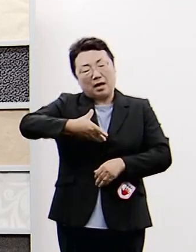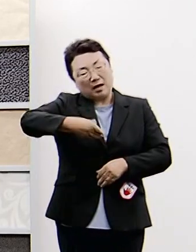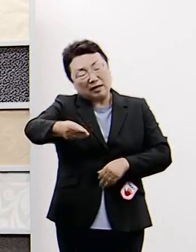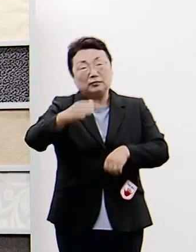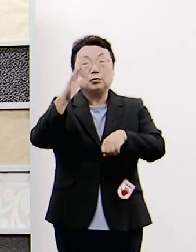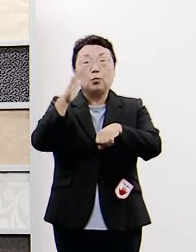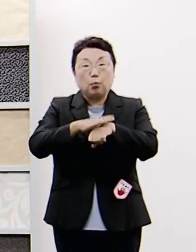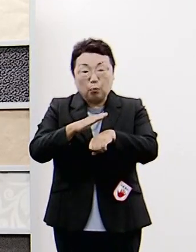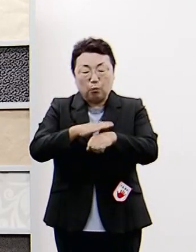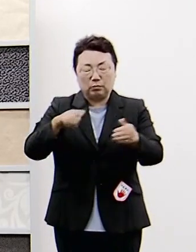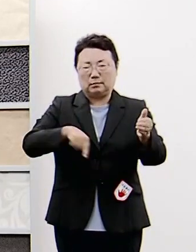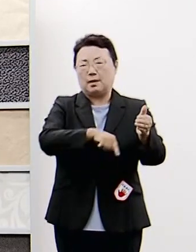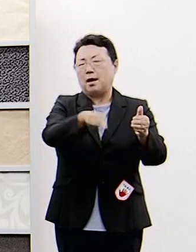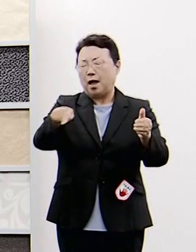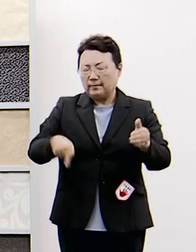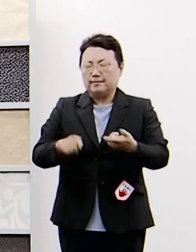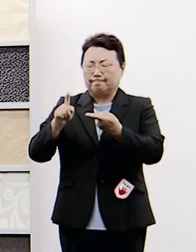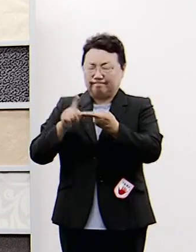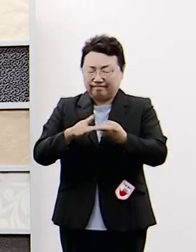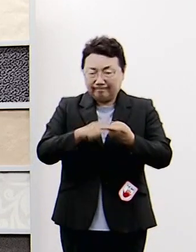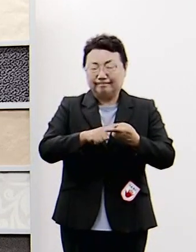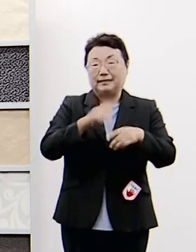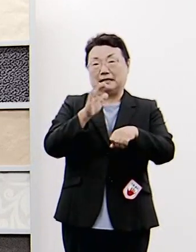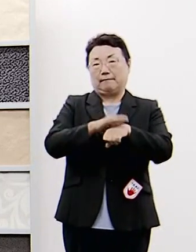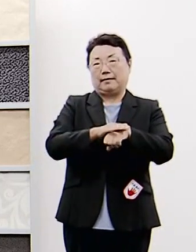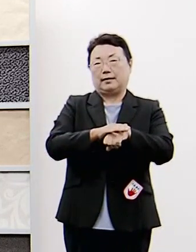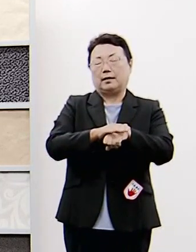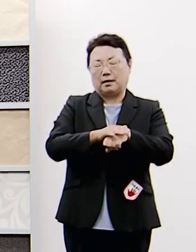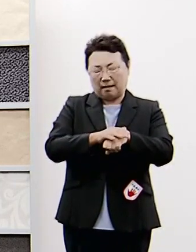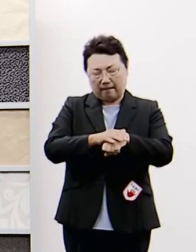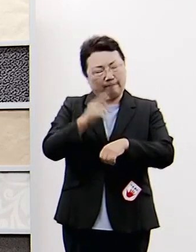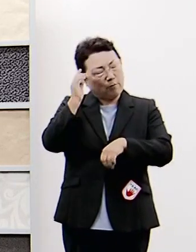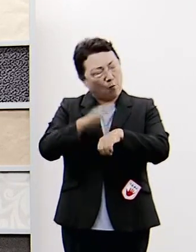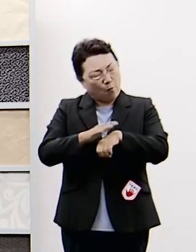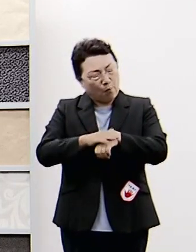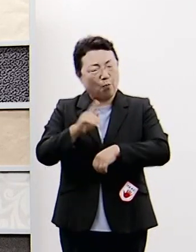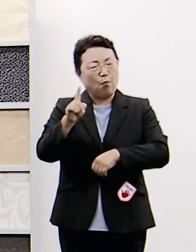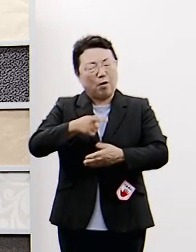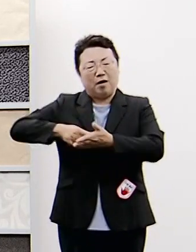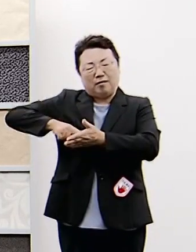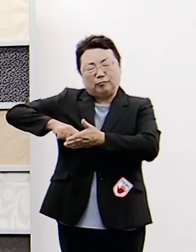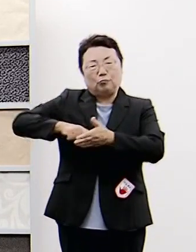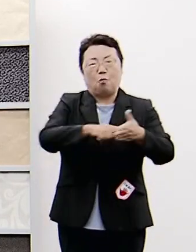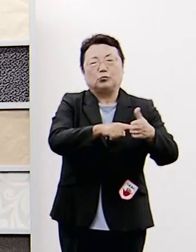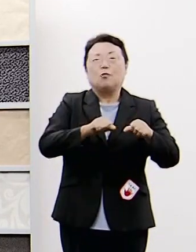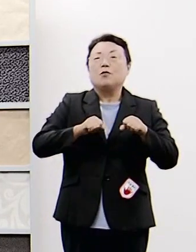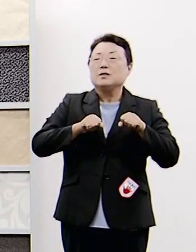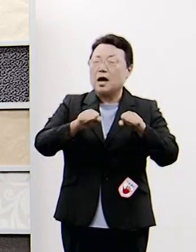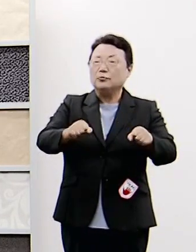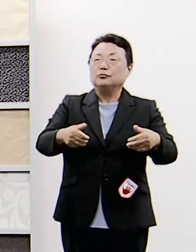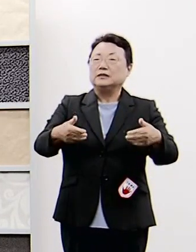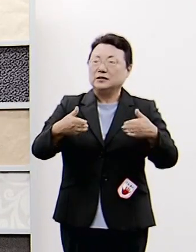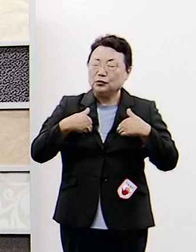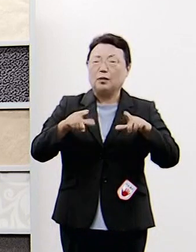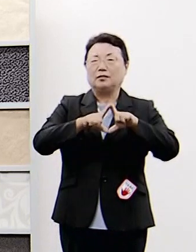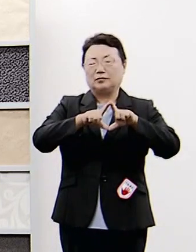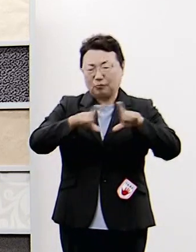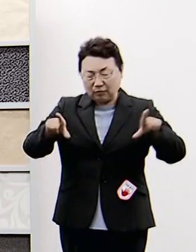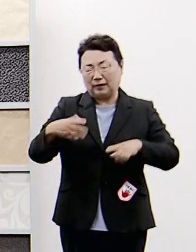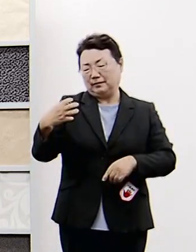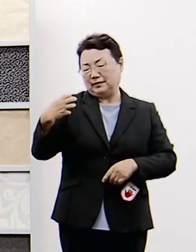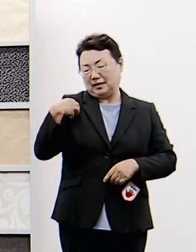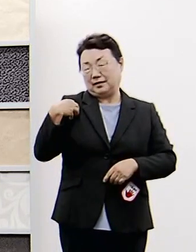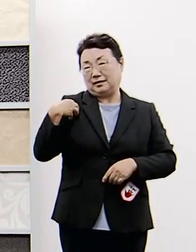などにつきまして適正化を図るべく考えられる最大限の努力を尽くすべきことは当然の責務であると